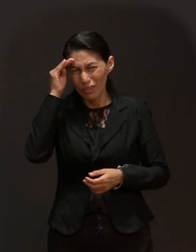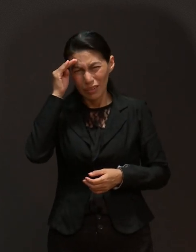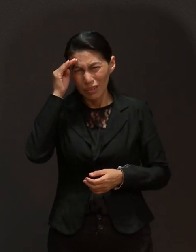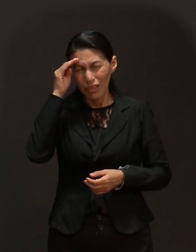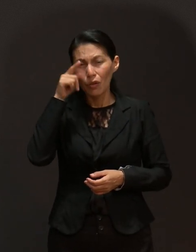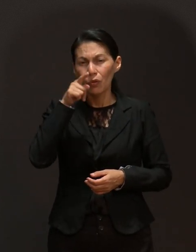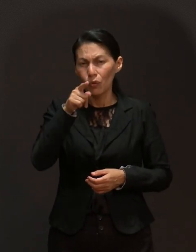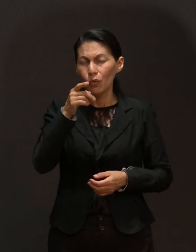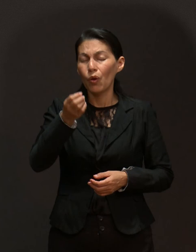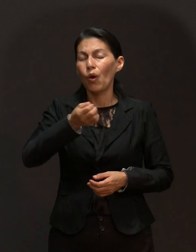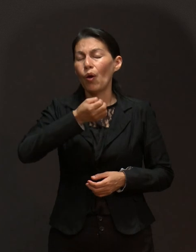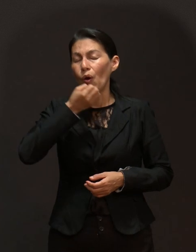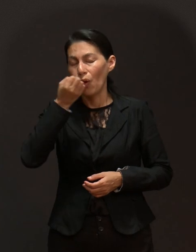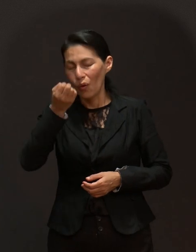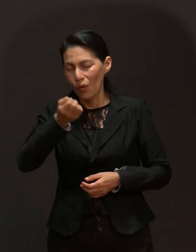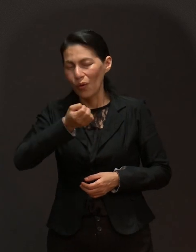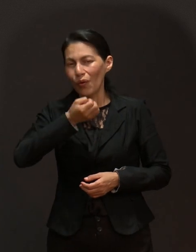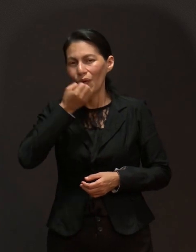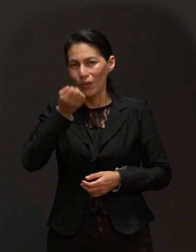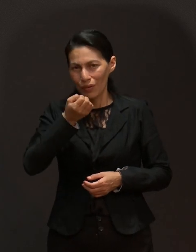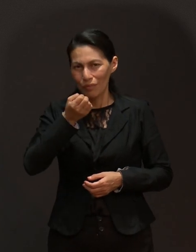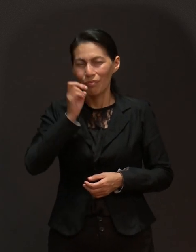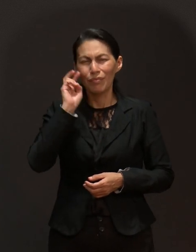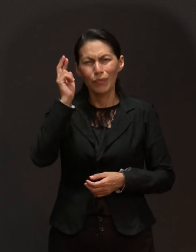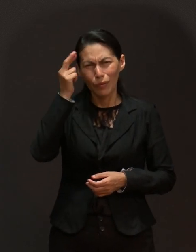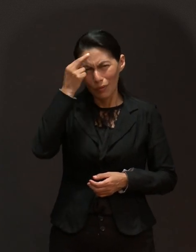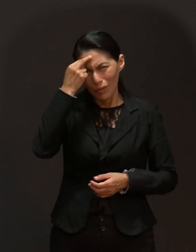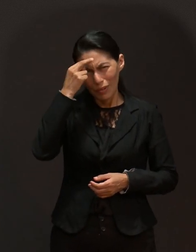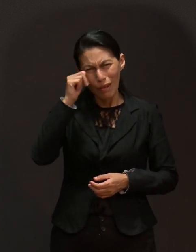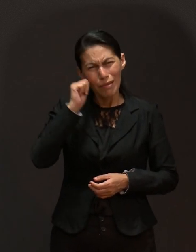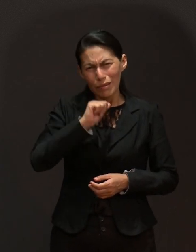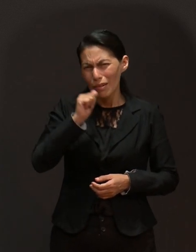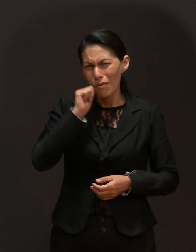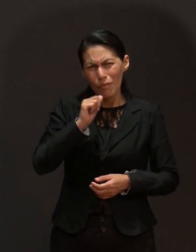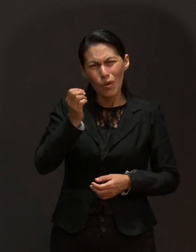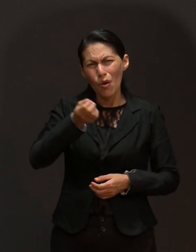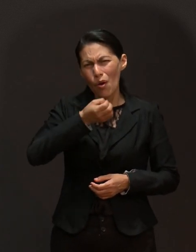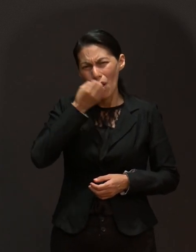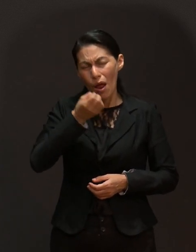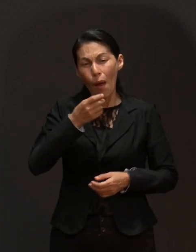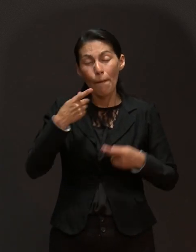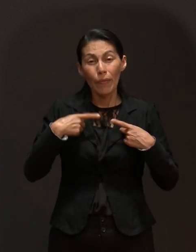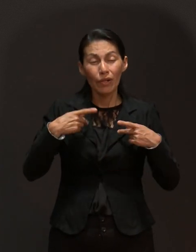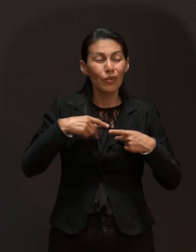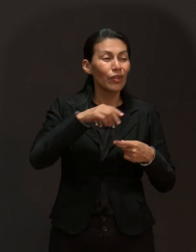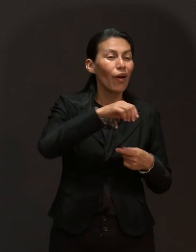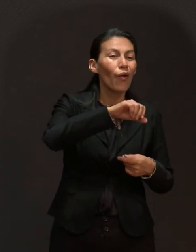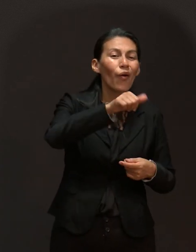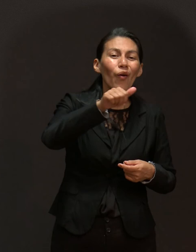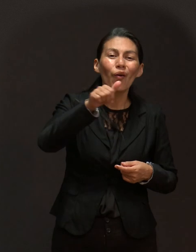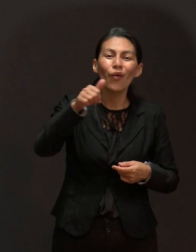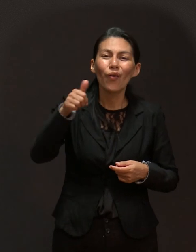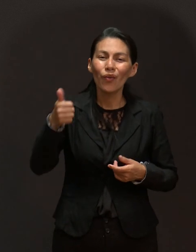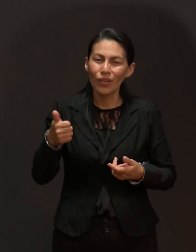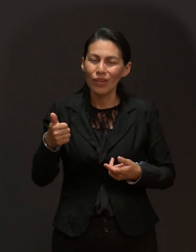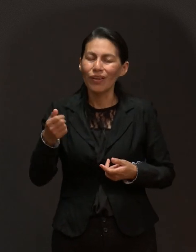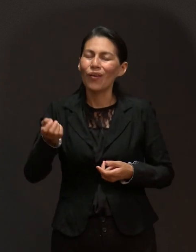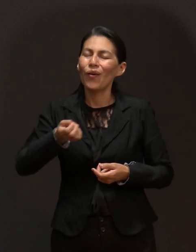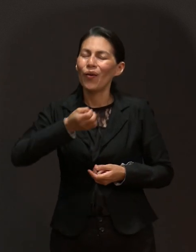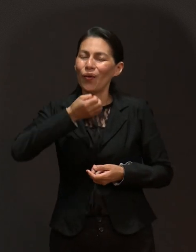en mente Acuérdate De orar También Por otros